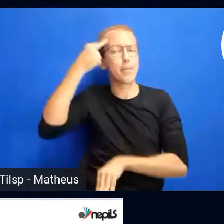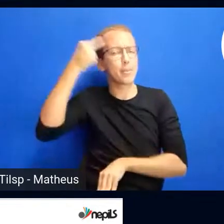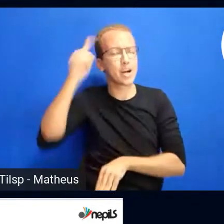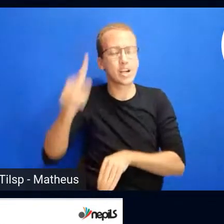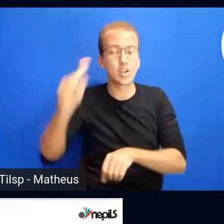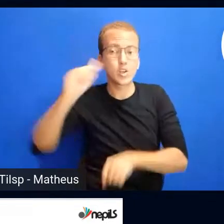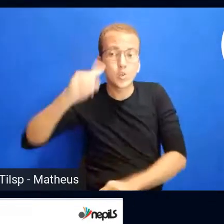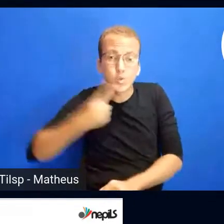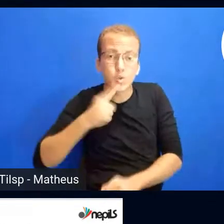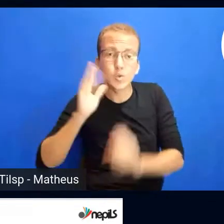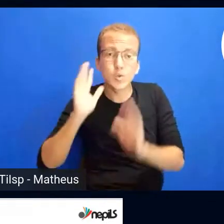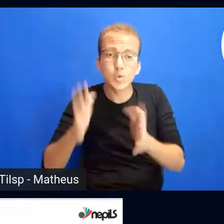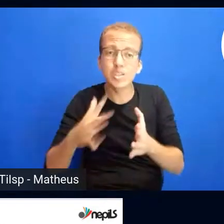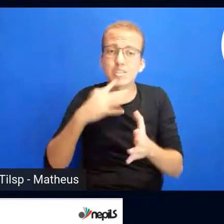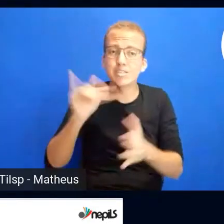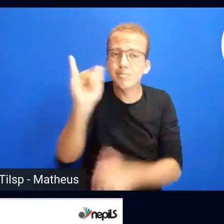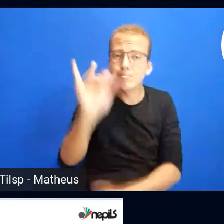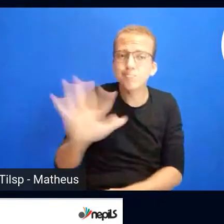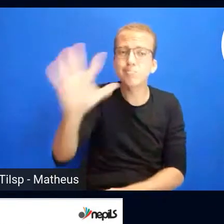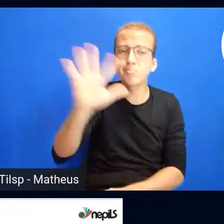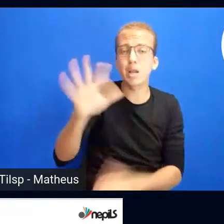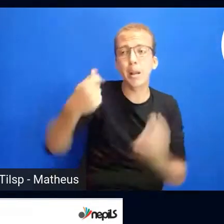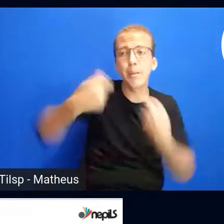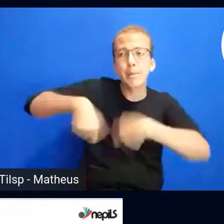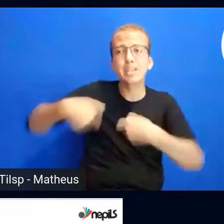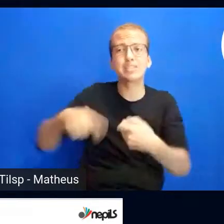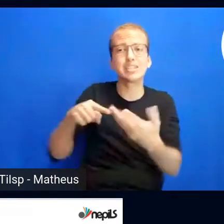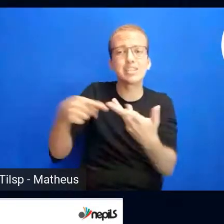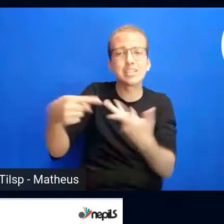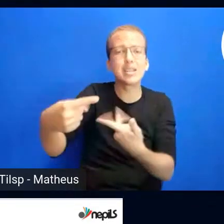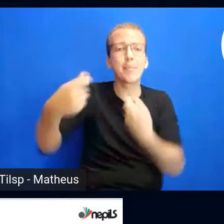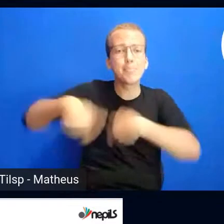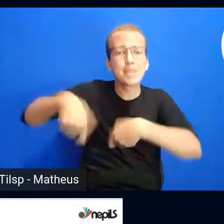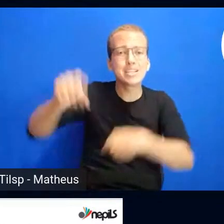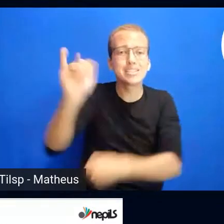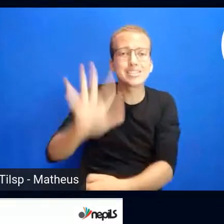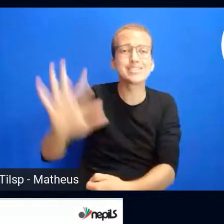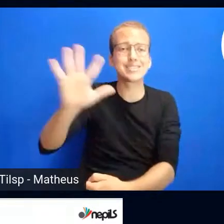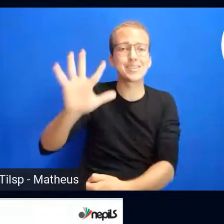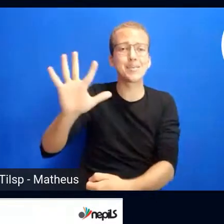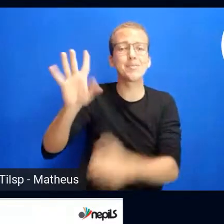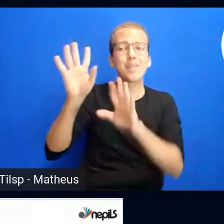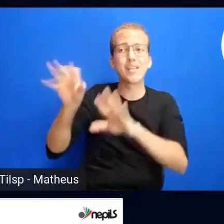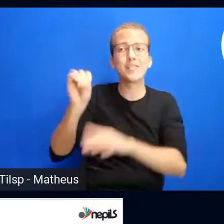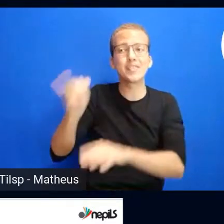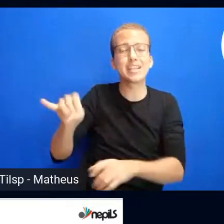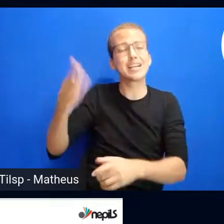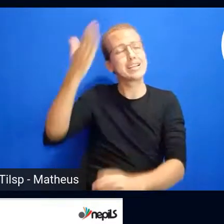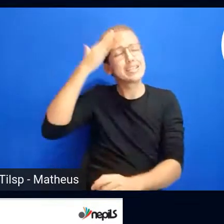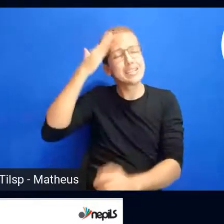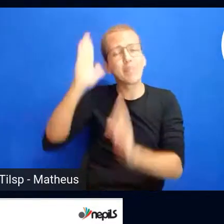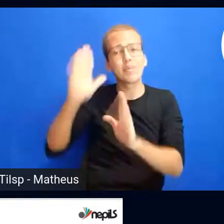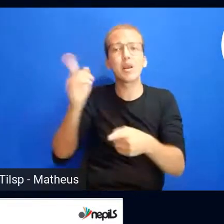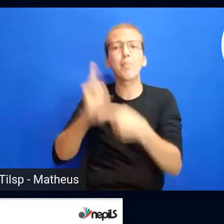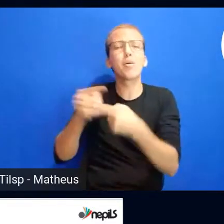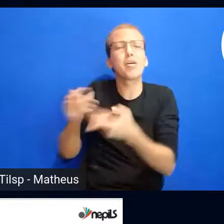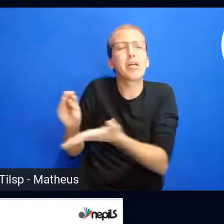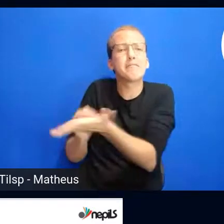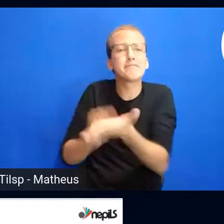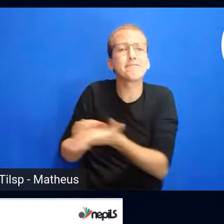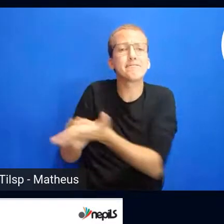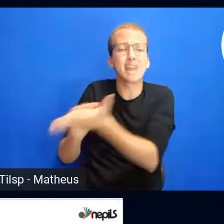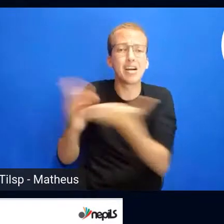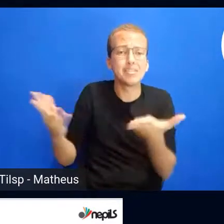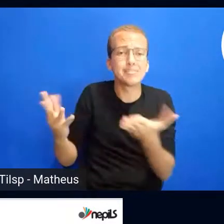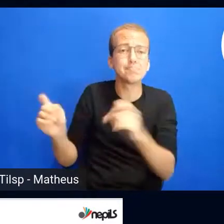desejar quanto ao conhecimento e a e até a a aprendizagem da modalidade escrita da língua portuguesa? Uma outra